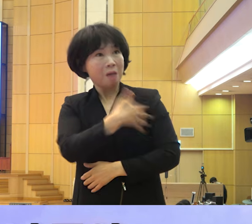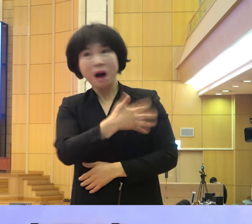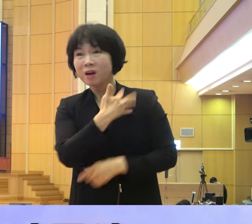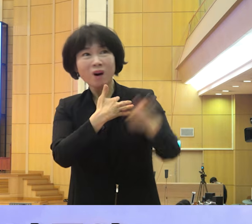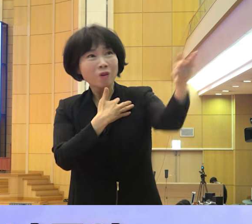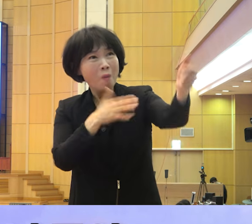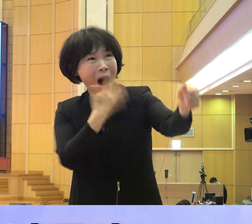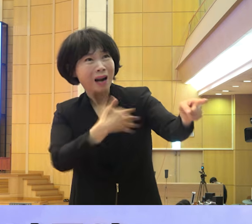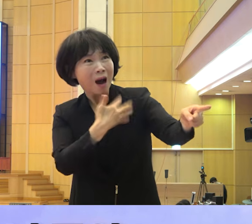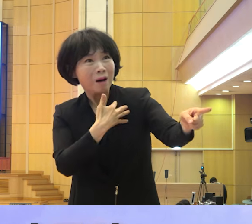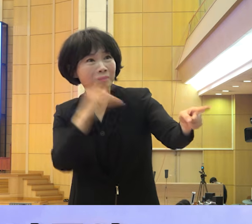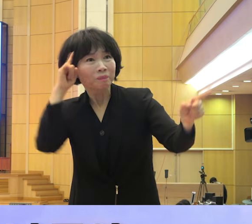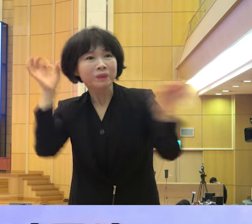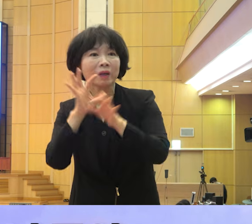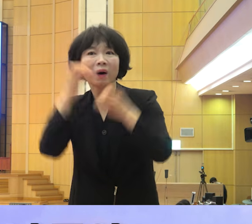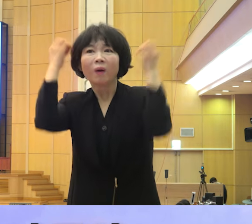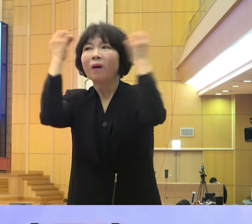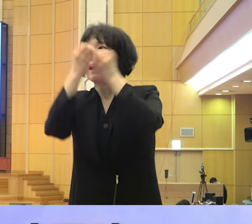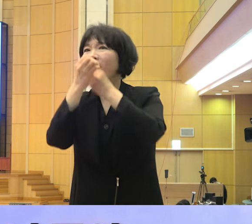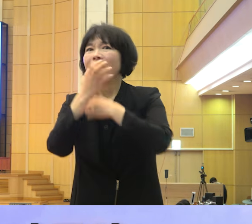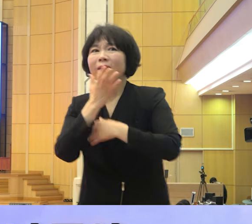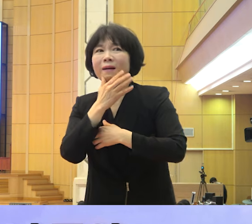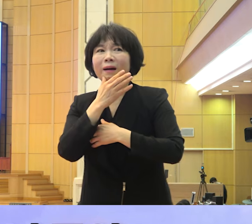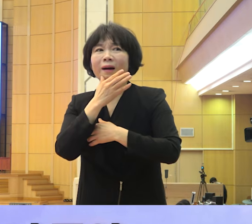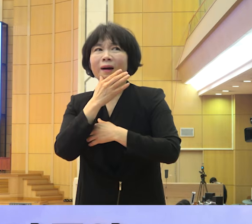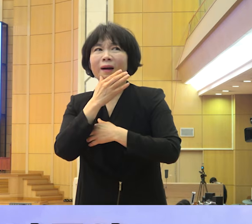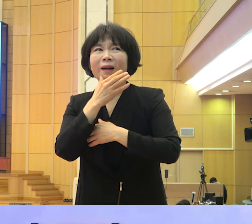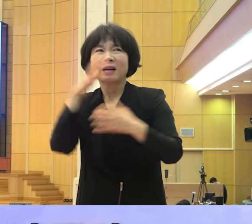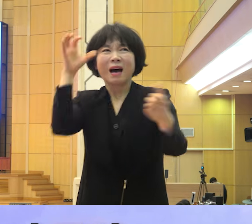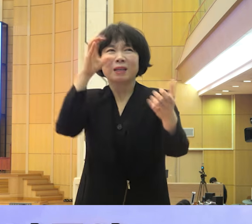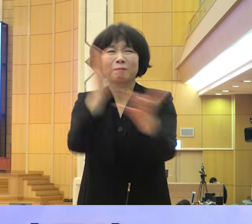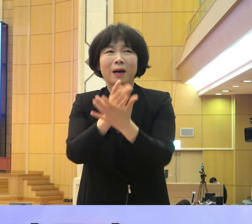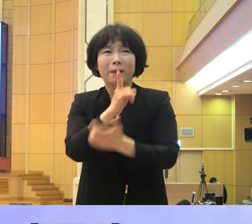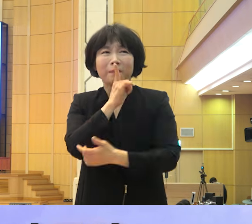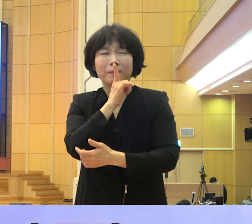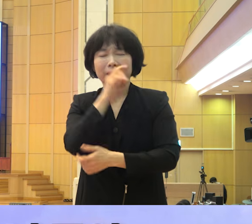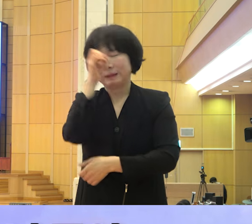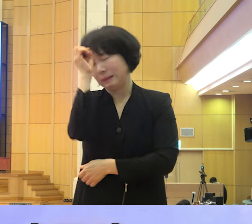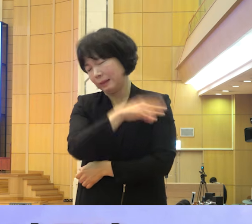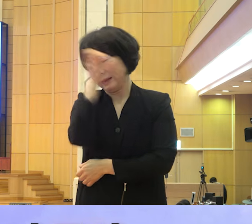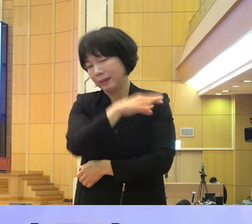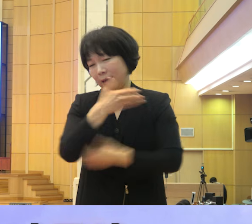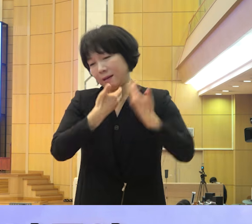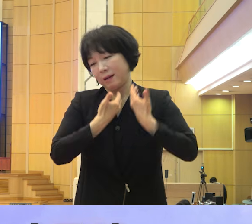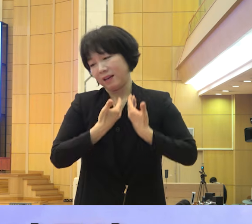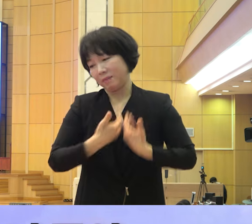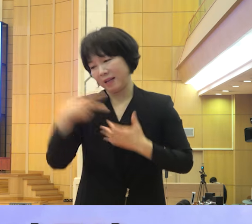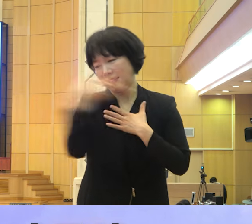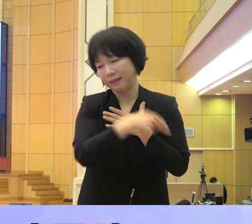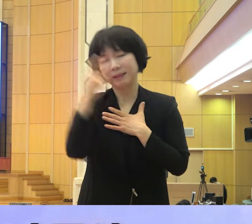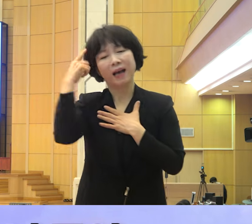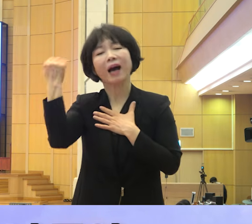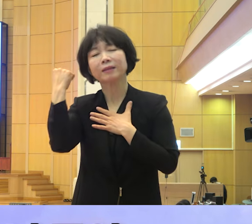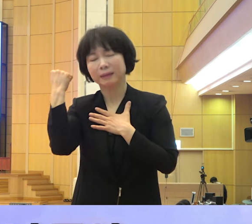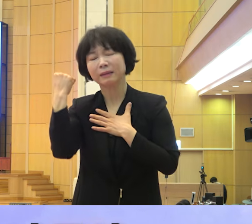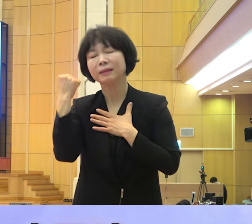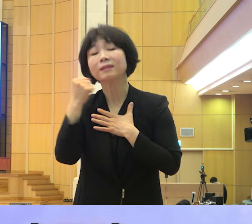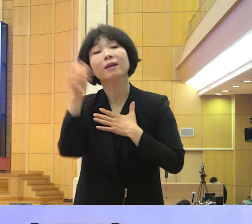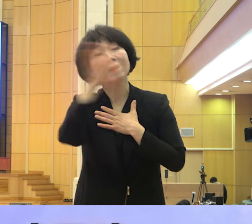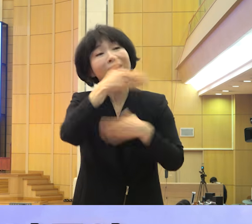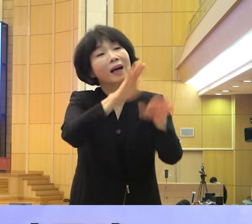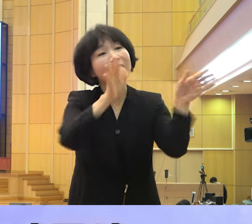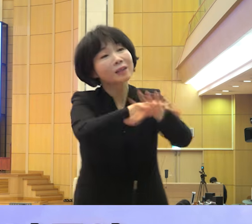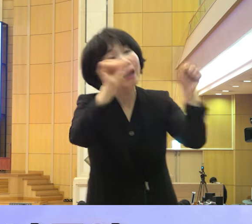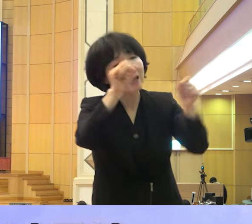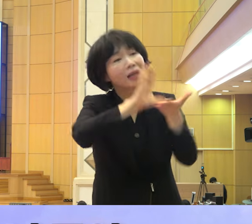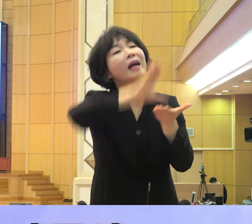아프게 할 필요가 뭐 있어. 그리고 가만히 끊고 자해서 집에 돌아와서 잠을 잤거든요.